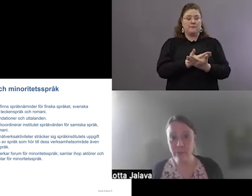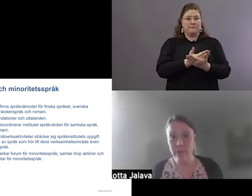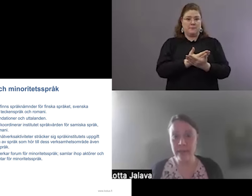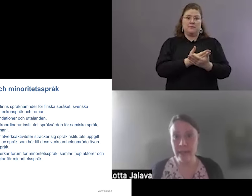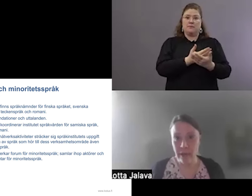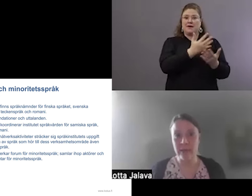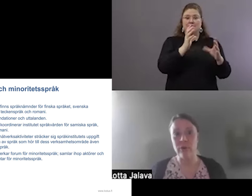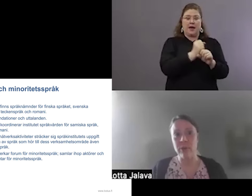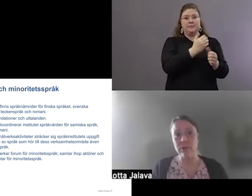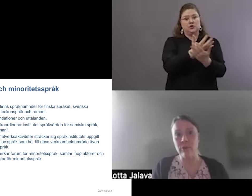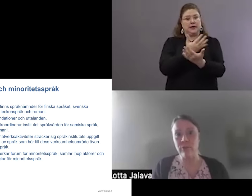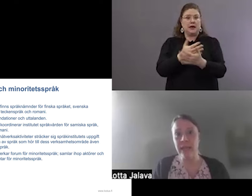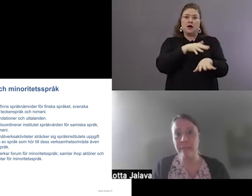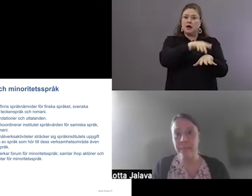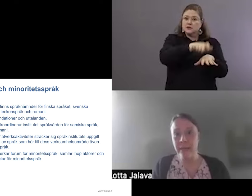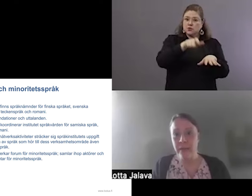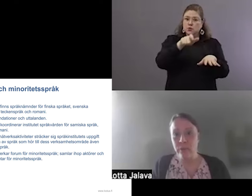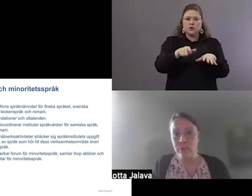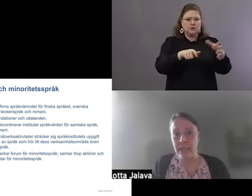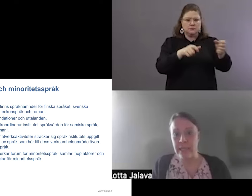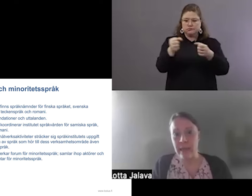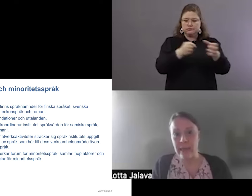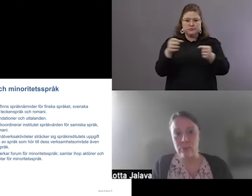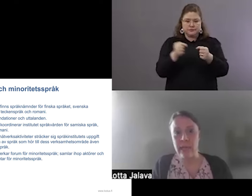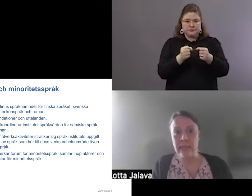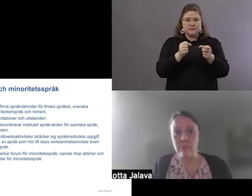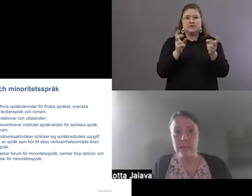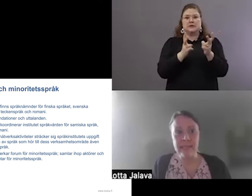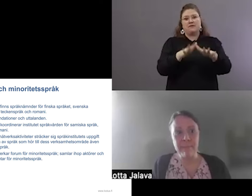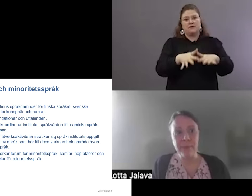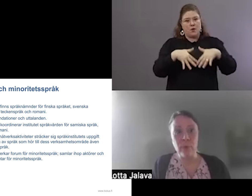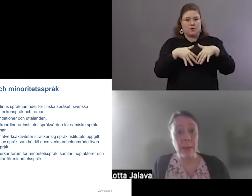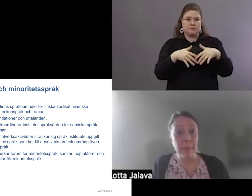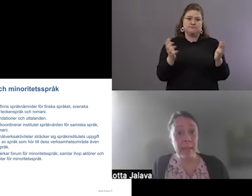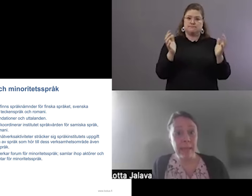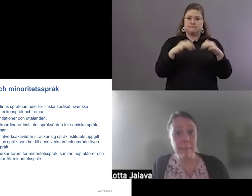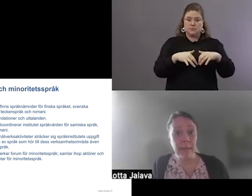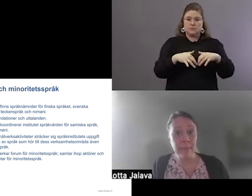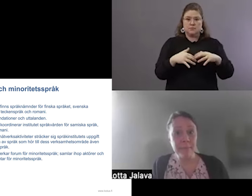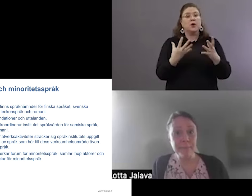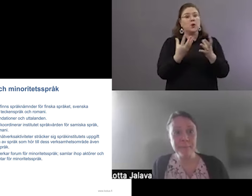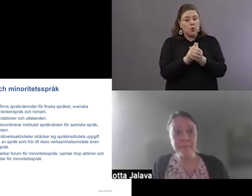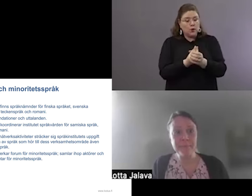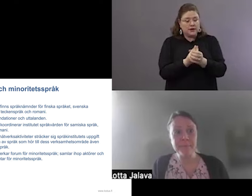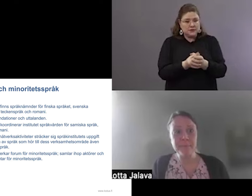koskevia asiantuntijatahoja ja toimijoita yhteen sillä ajatuksella, että yhdessä olemme